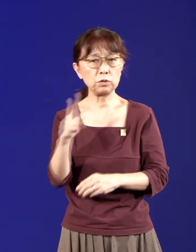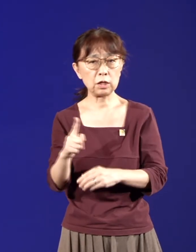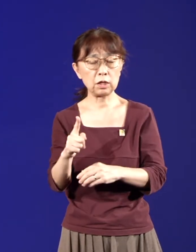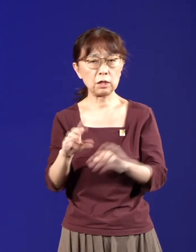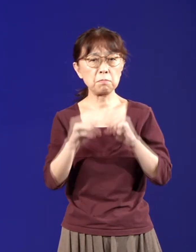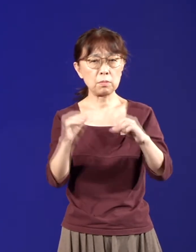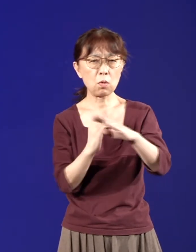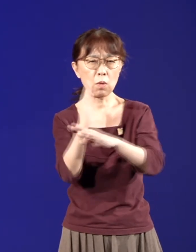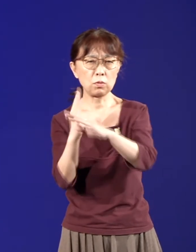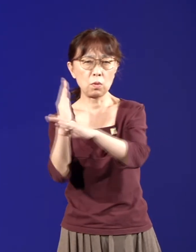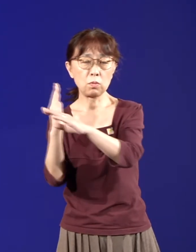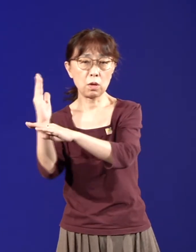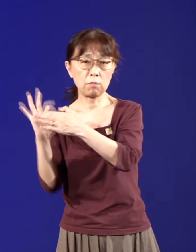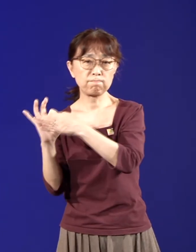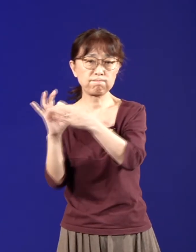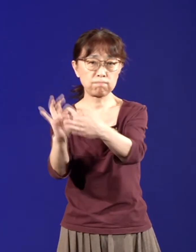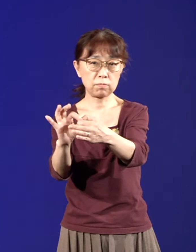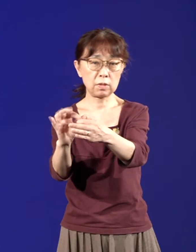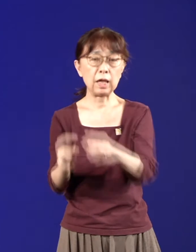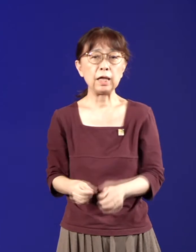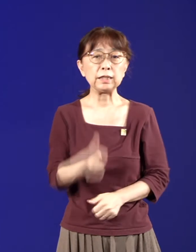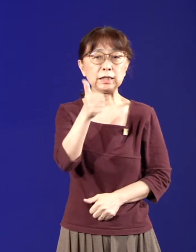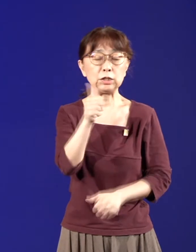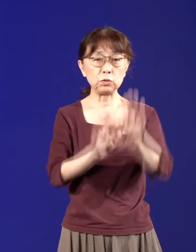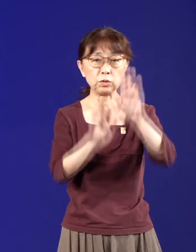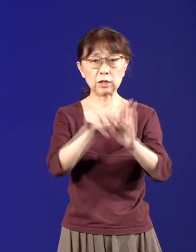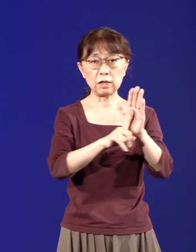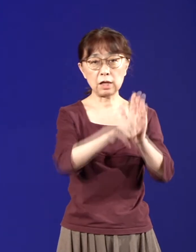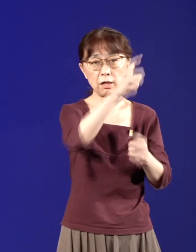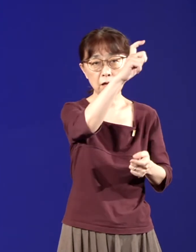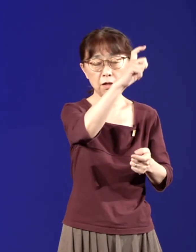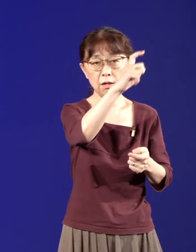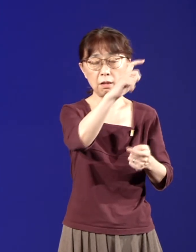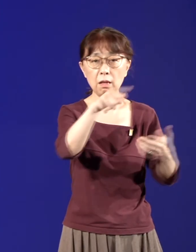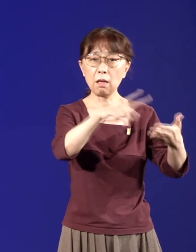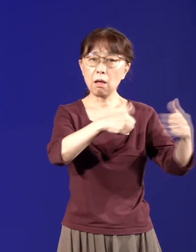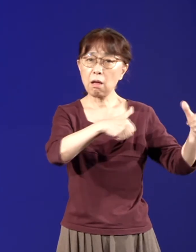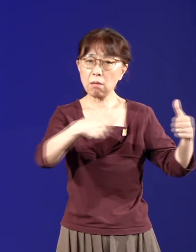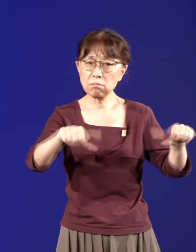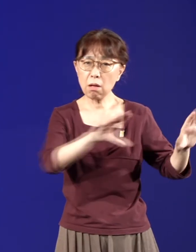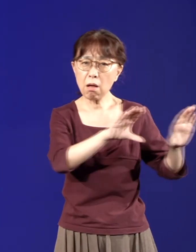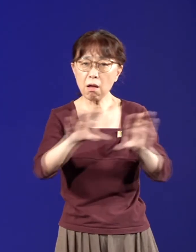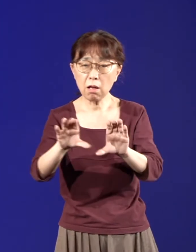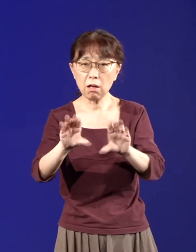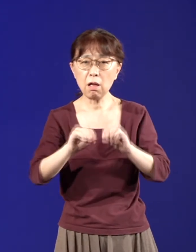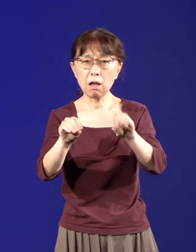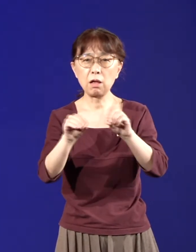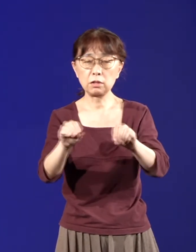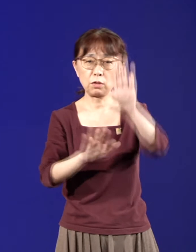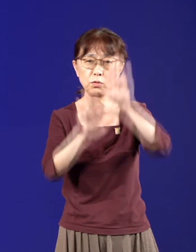して、この緊急事態宣言レベルのですね、感染状況ということになっているわけであ